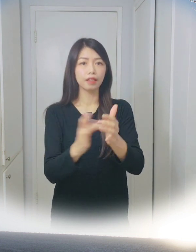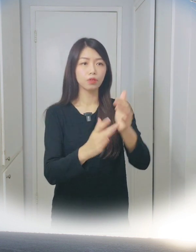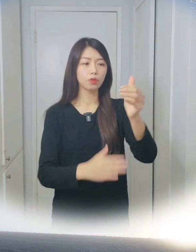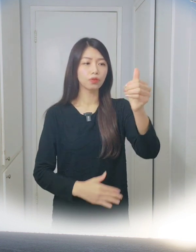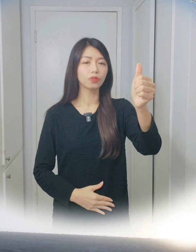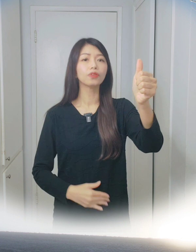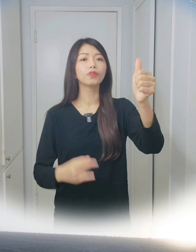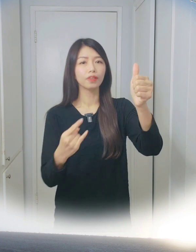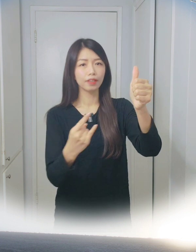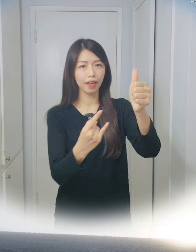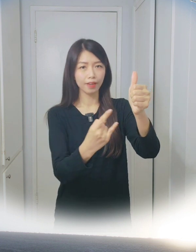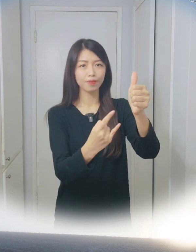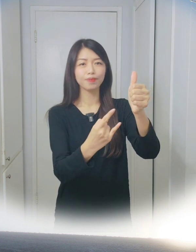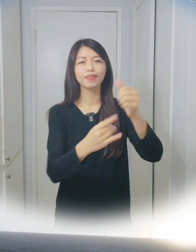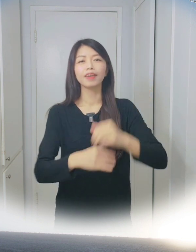예수께.